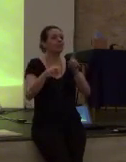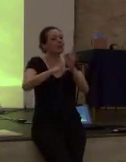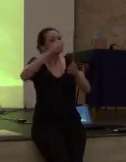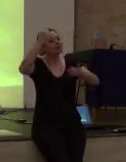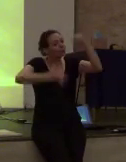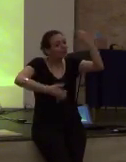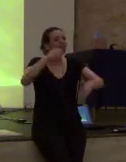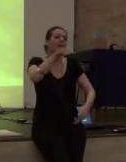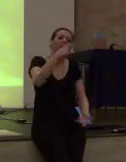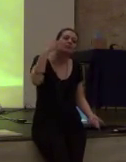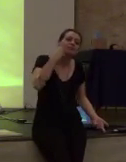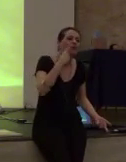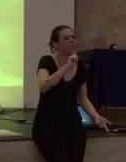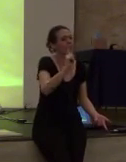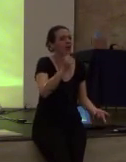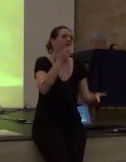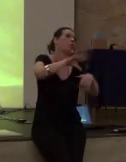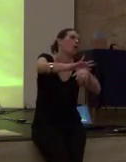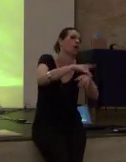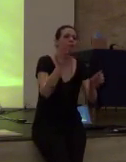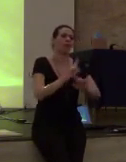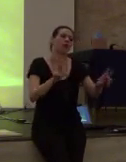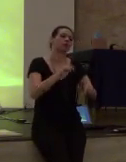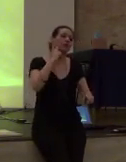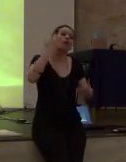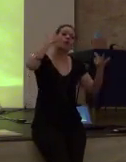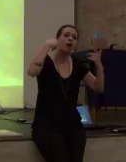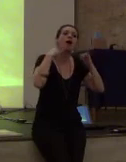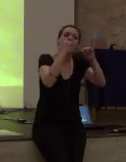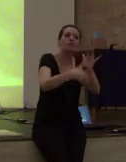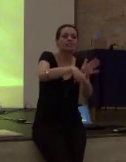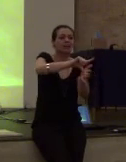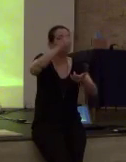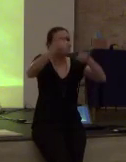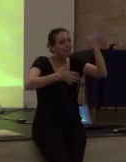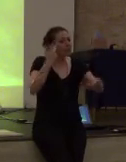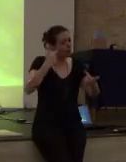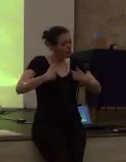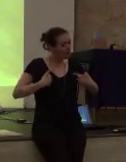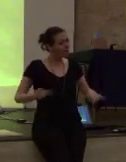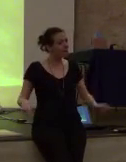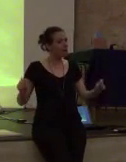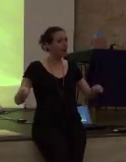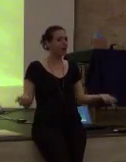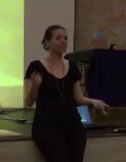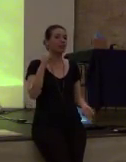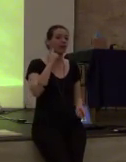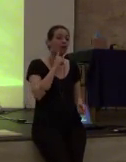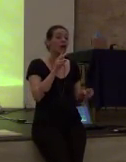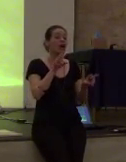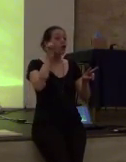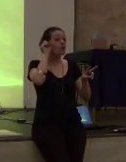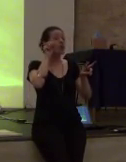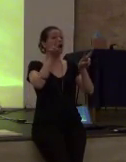Esse contato com o surdo, ele é muito importante, né? É importante vocês saberem que o surdo, ele não é doente, ele é capaz, né?